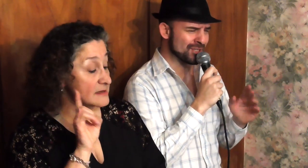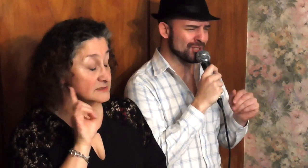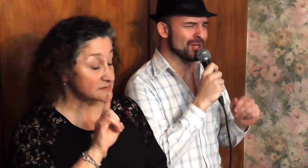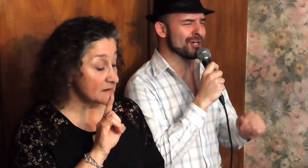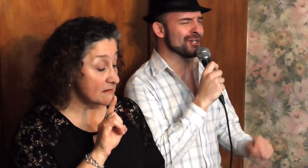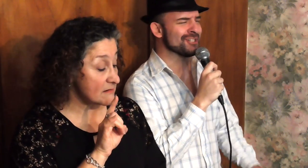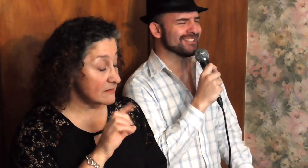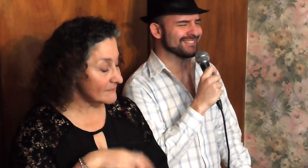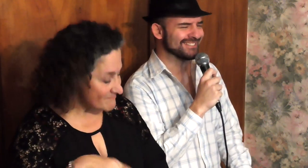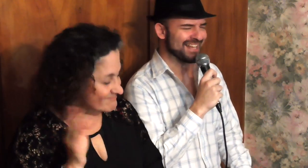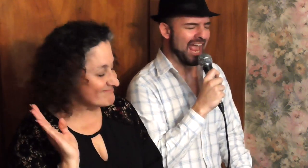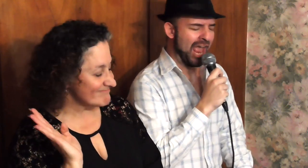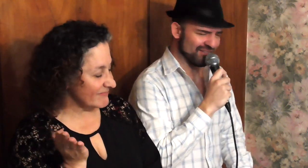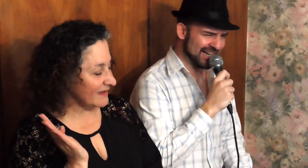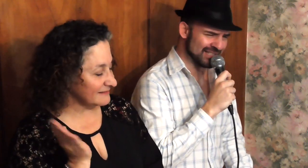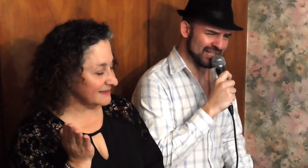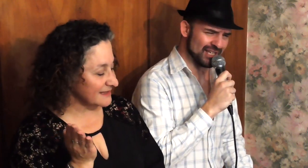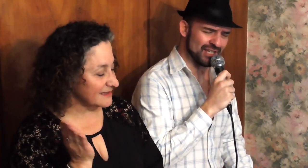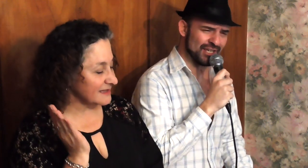travieso,